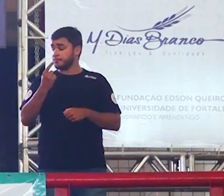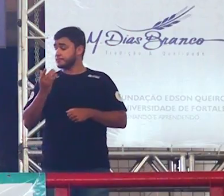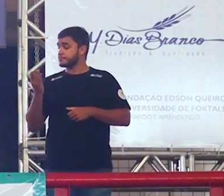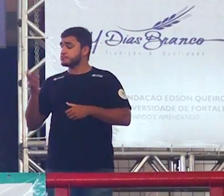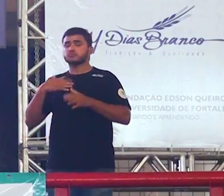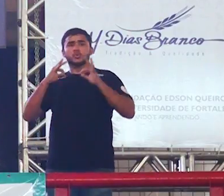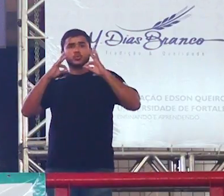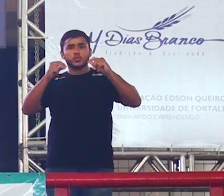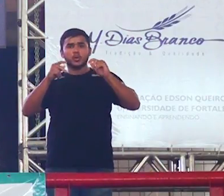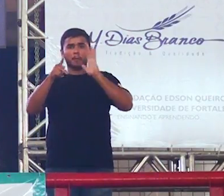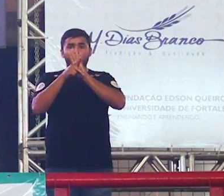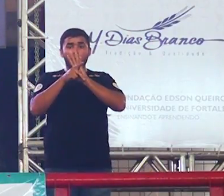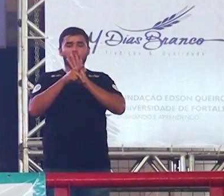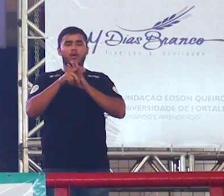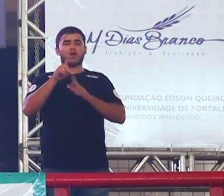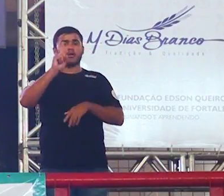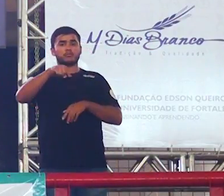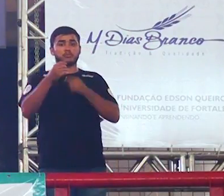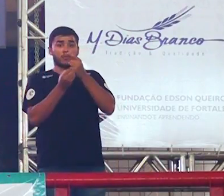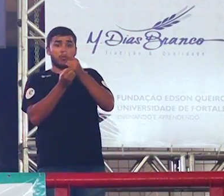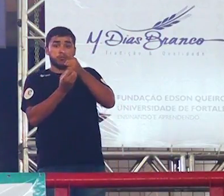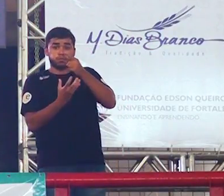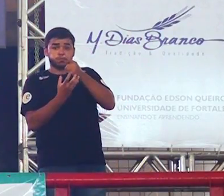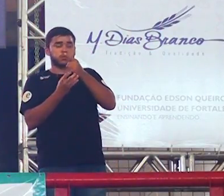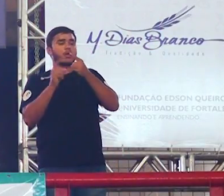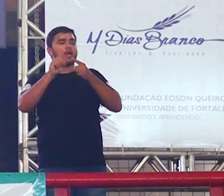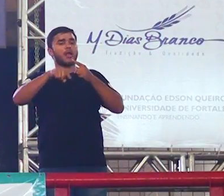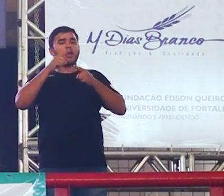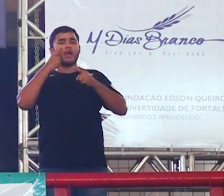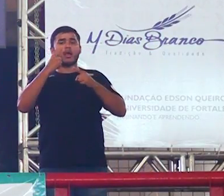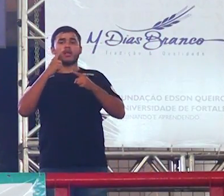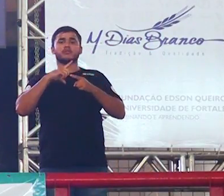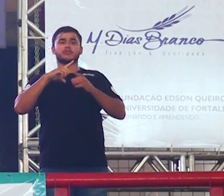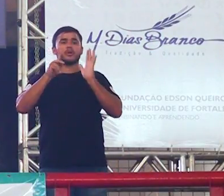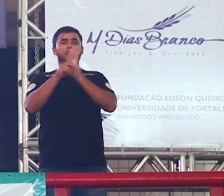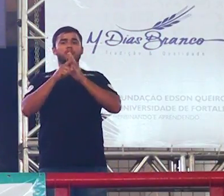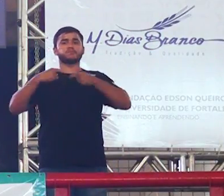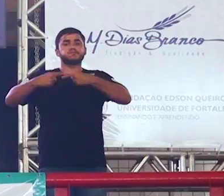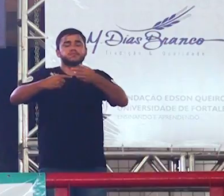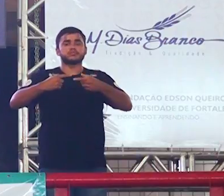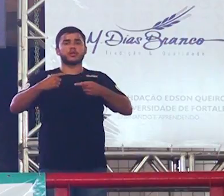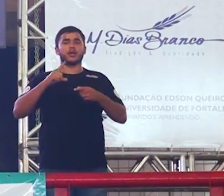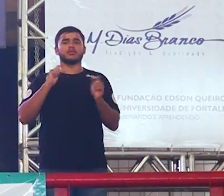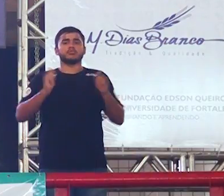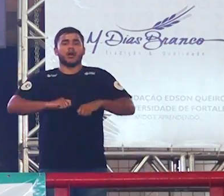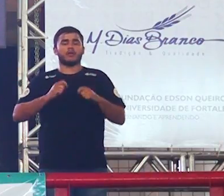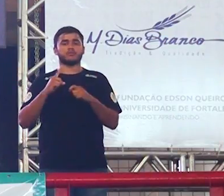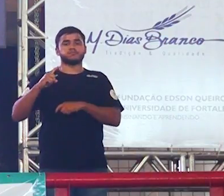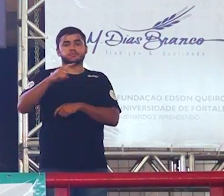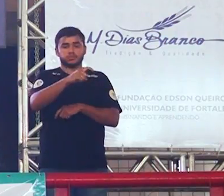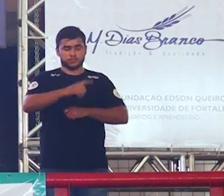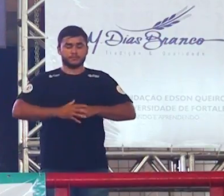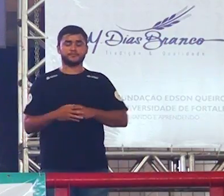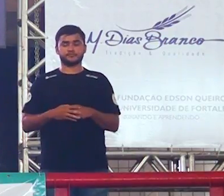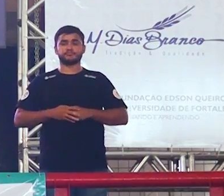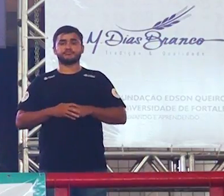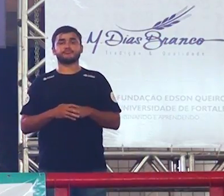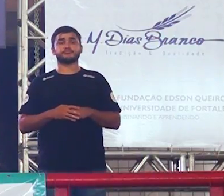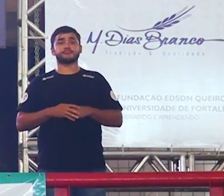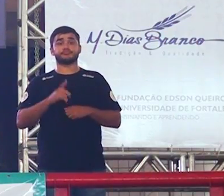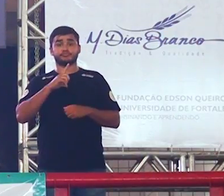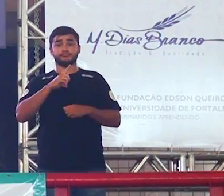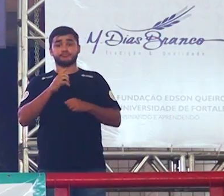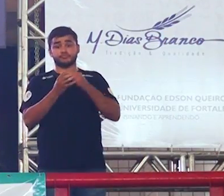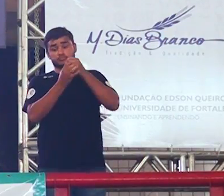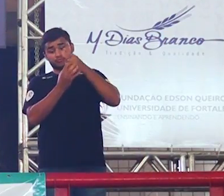ser estruturas que irão estimular a espermatogênese. Você vê que anexo aos testículos